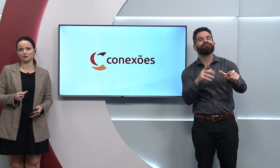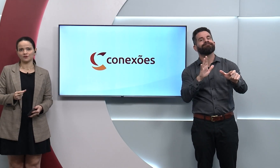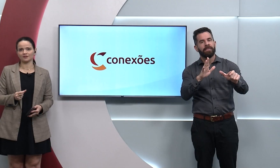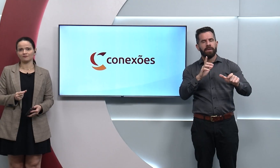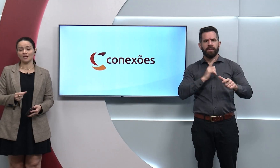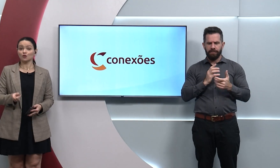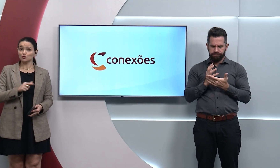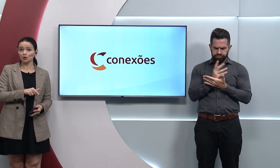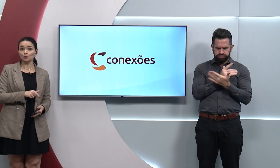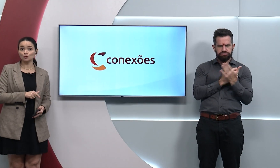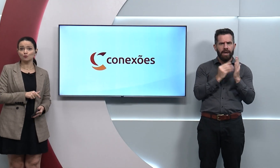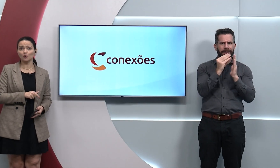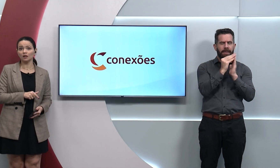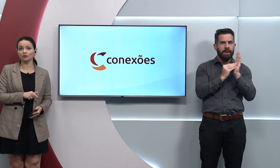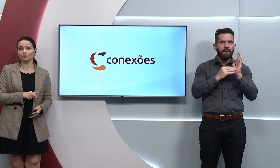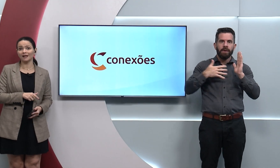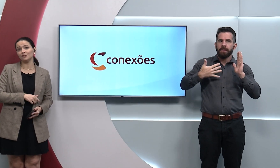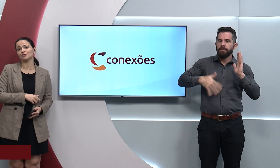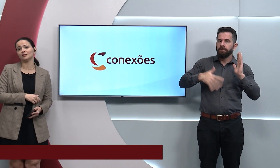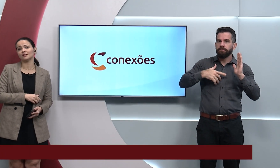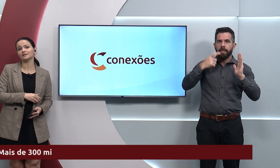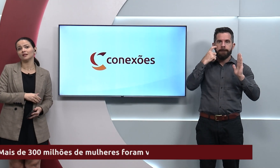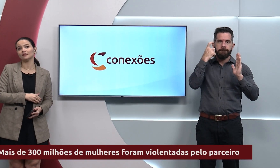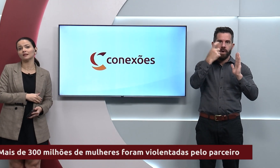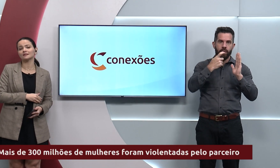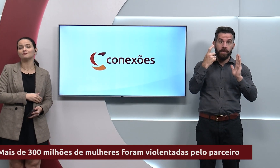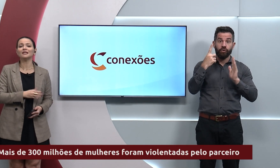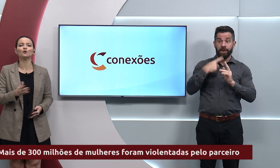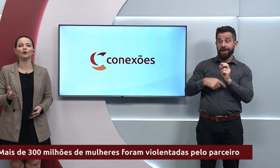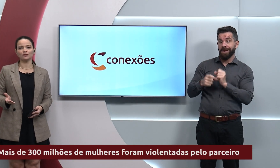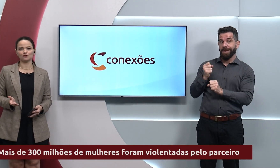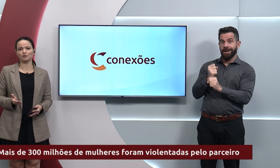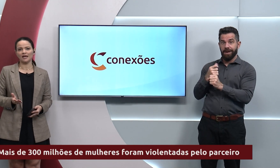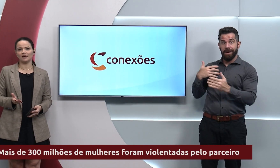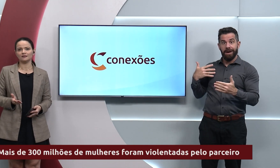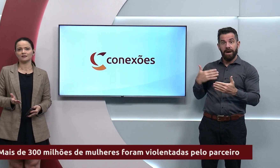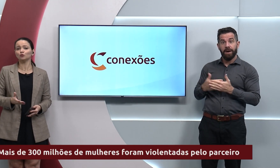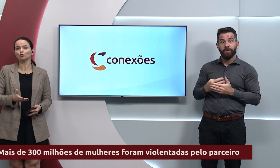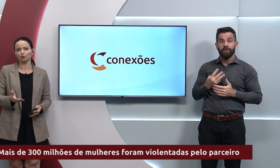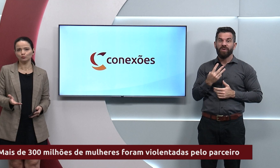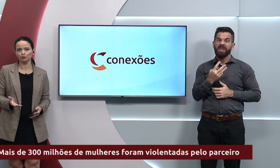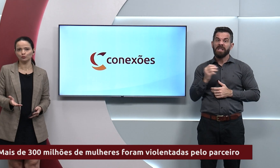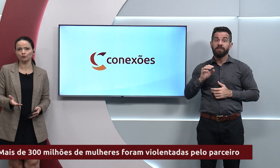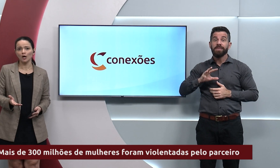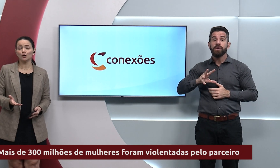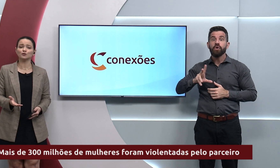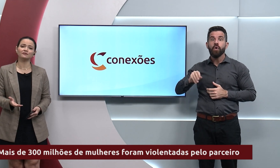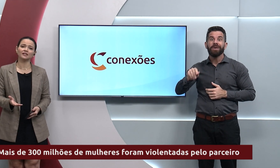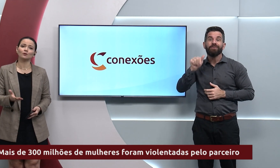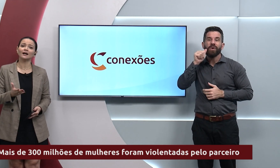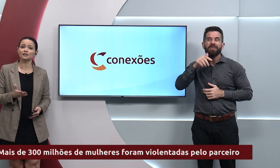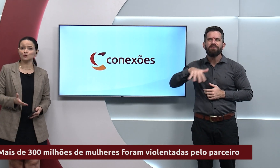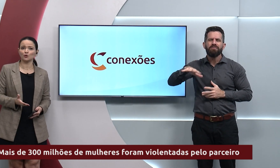alarmantes. Só no último ano, mais de 300 milhões de mulheres em todo o mundo sofreram